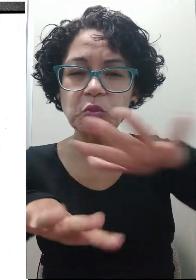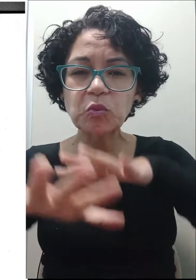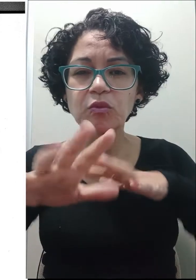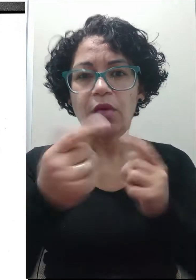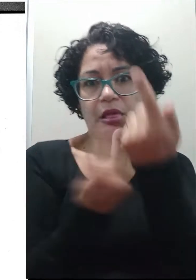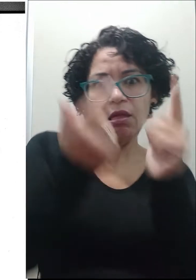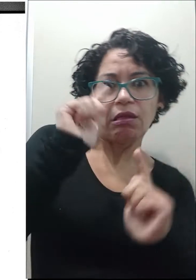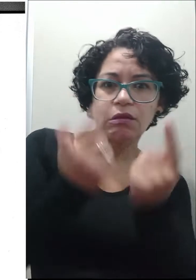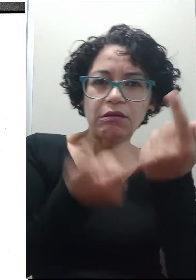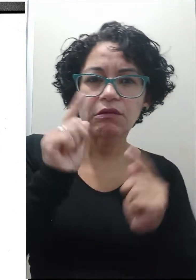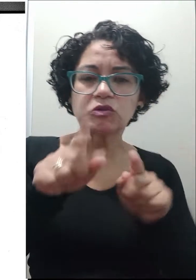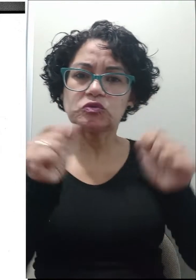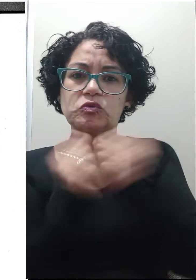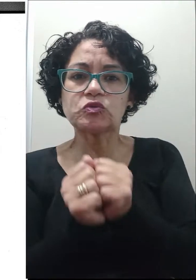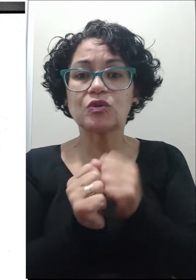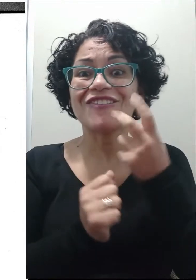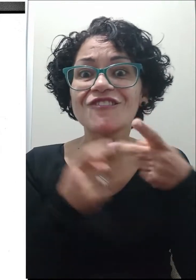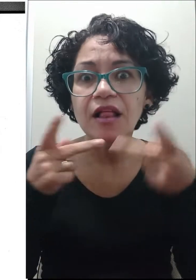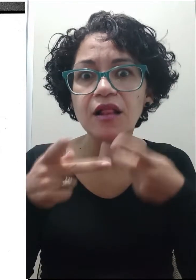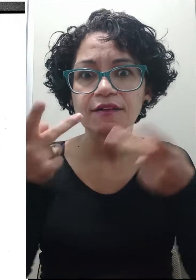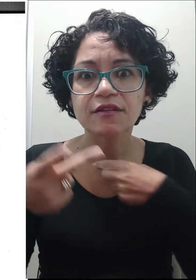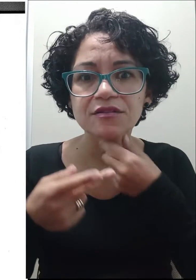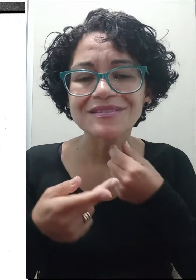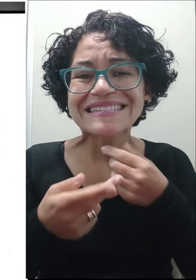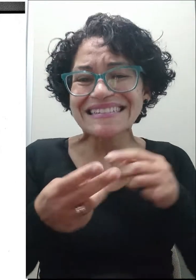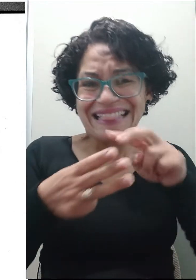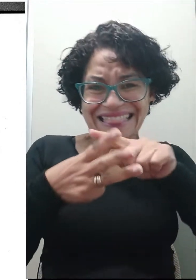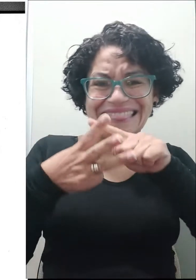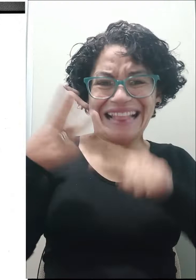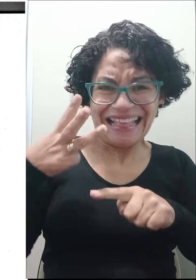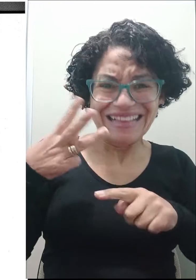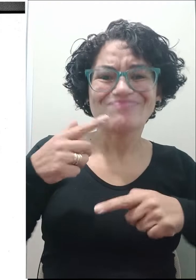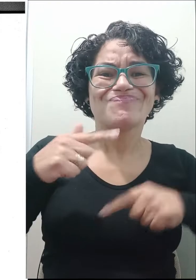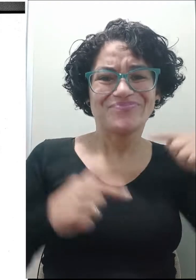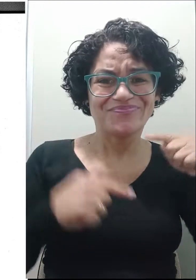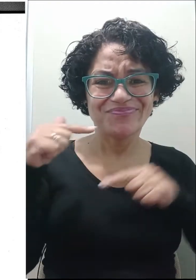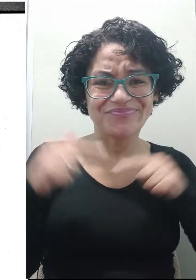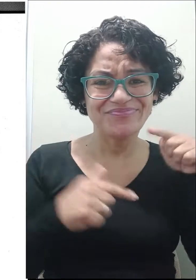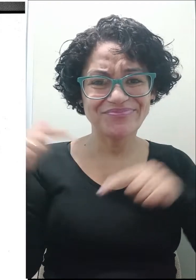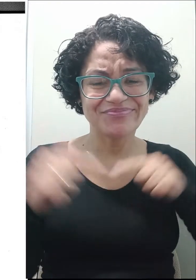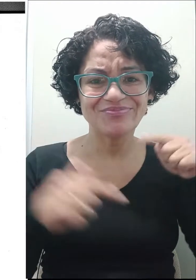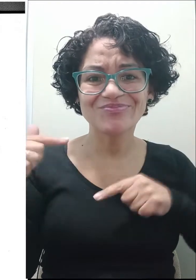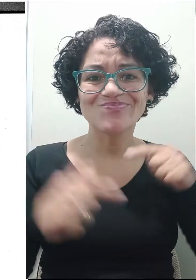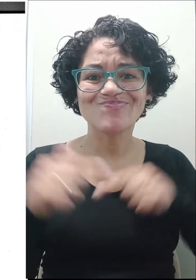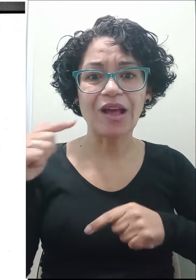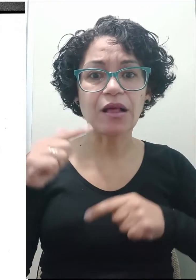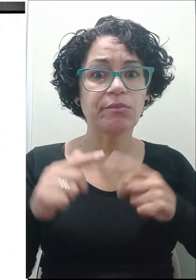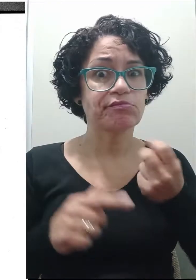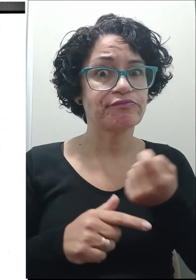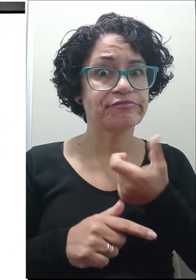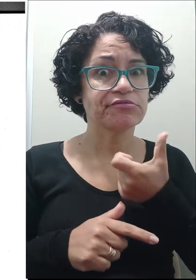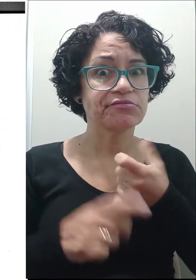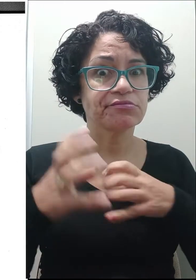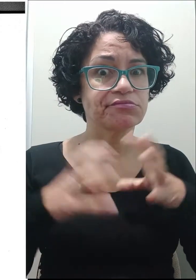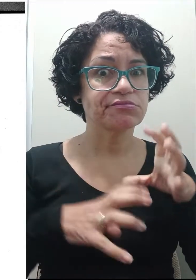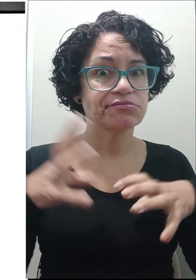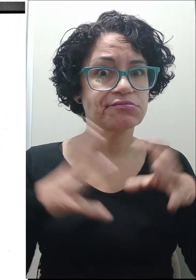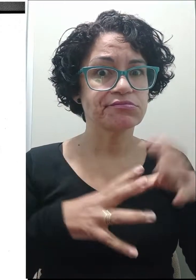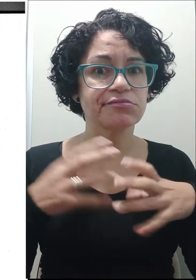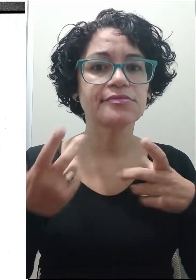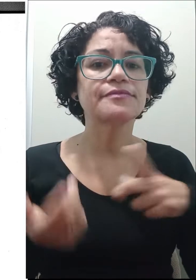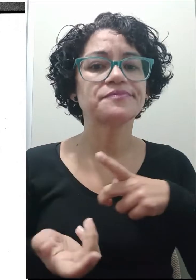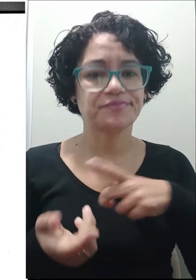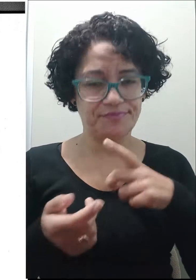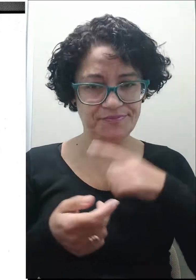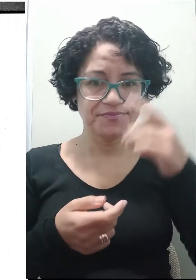os métodos do ensino sempre foram alvos de grandes debates por parte dos